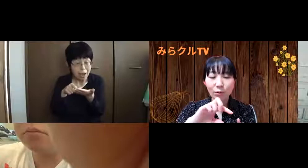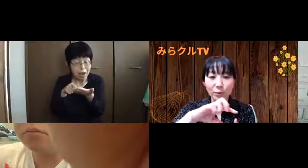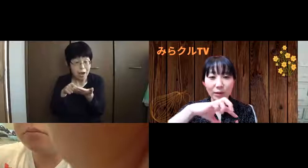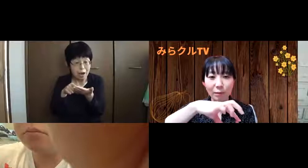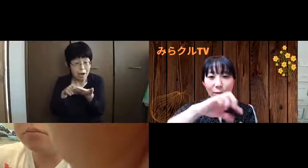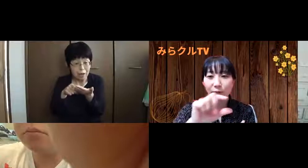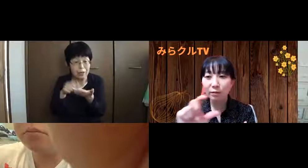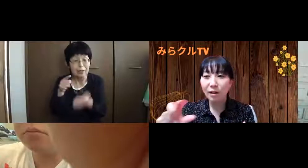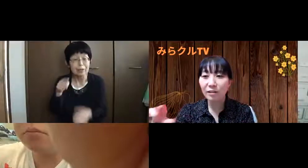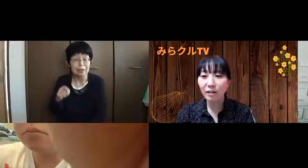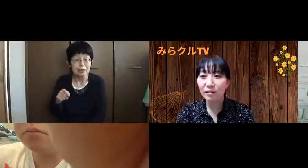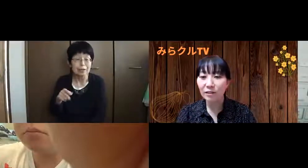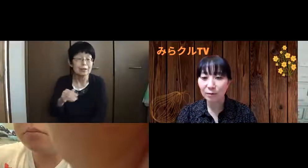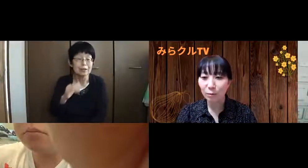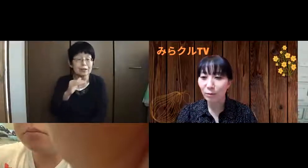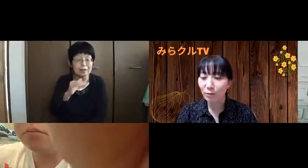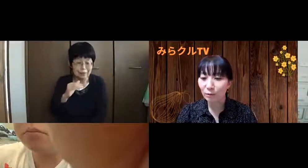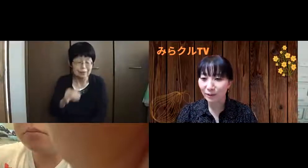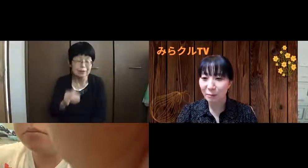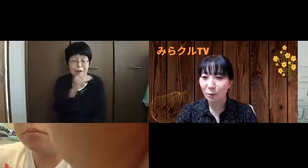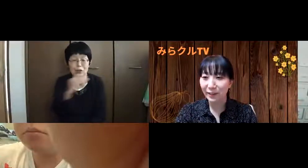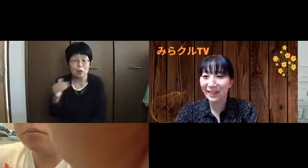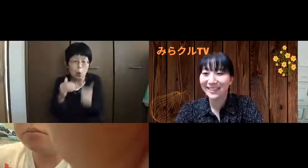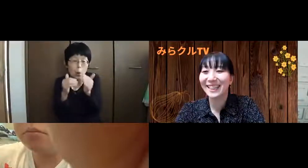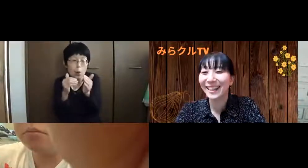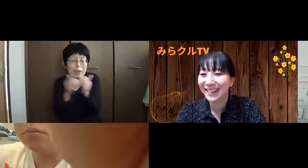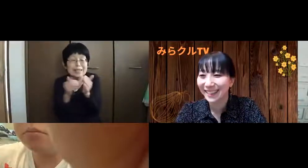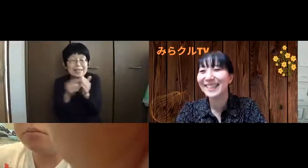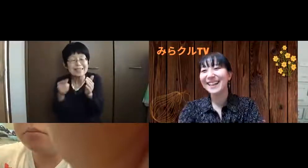もなんかこうやってつながった感じ、なんかトロロ芋みたいなつながり方